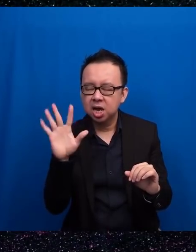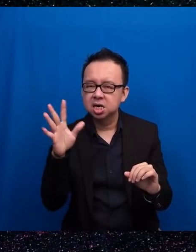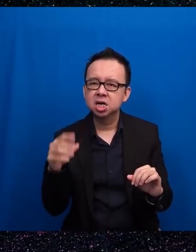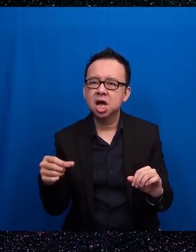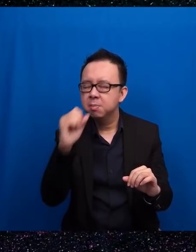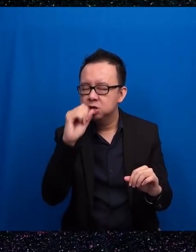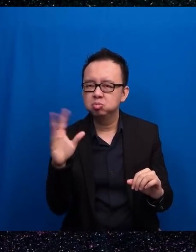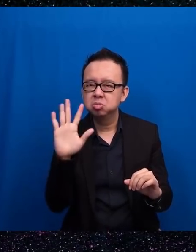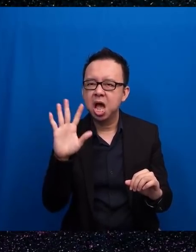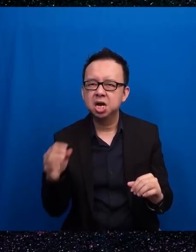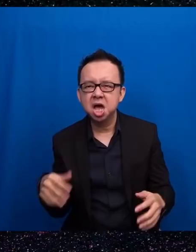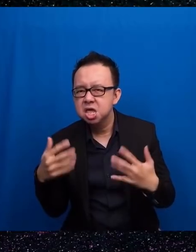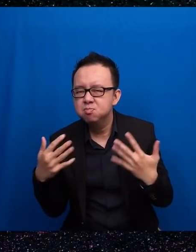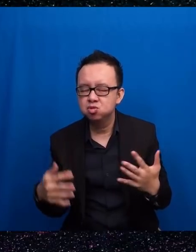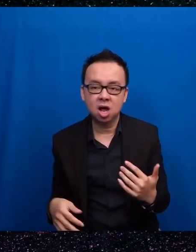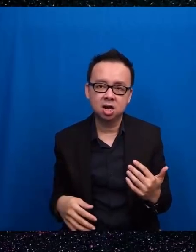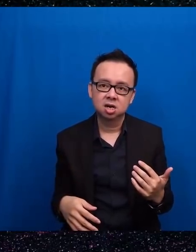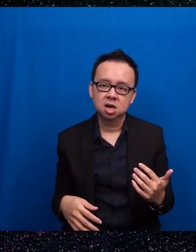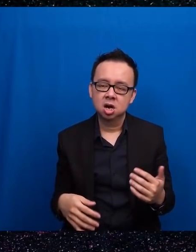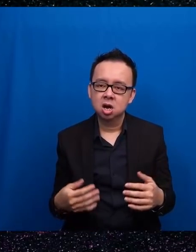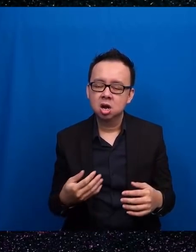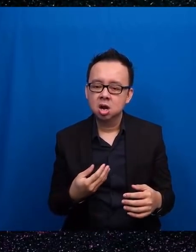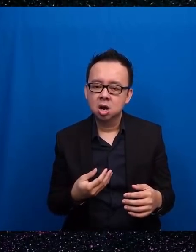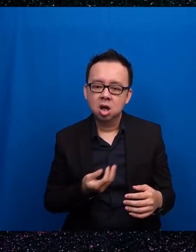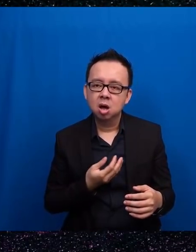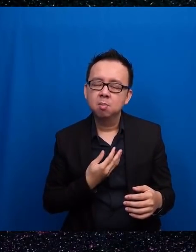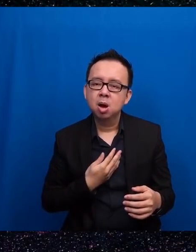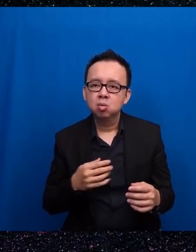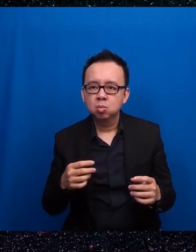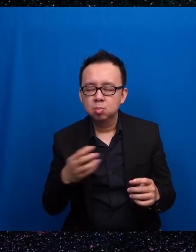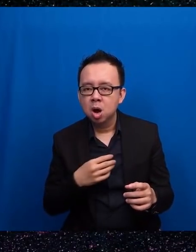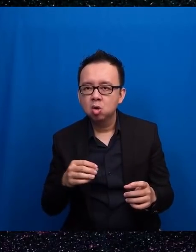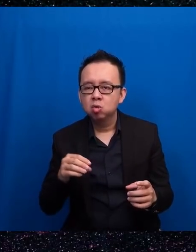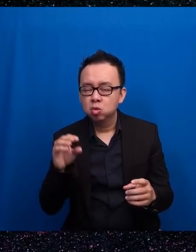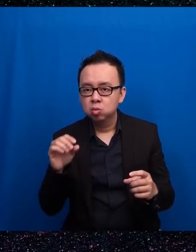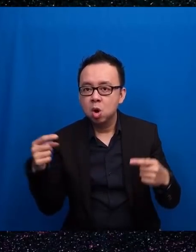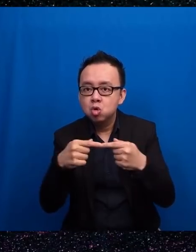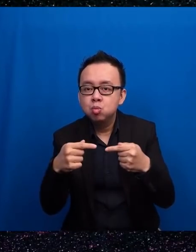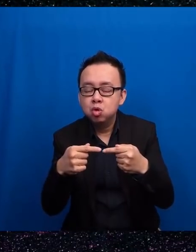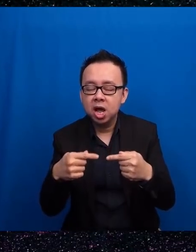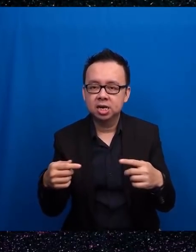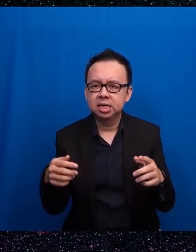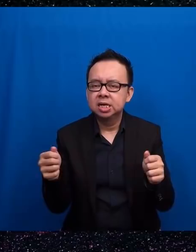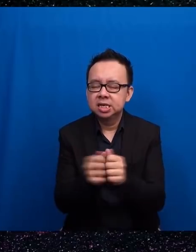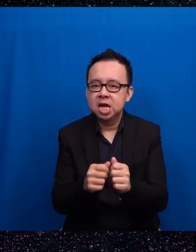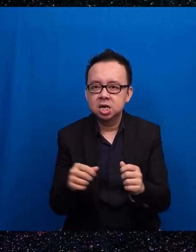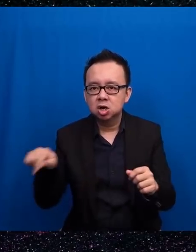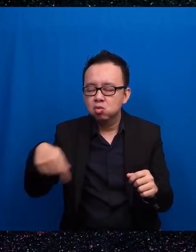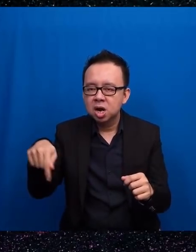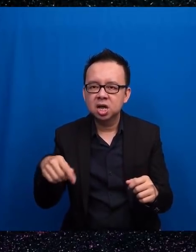tidak ada hiburan. Mau kontak sama keluarga, HP juga nggak punya, belum zamannya. Saya